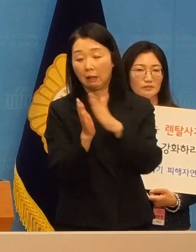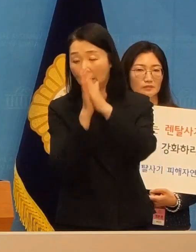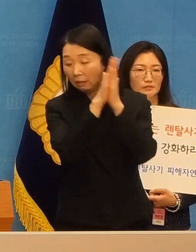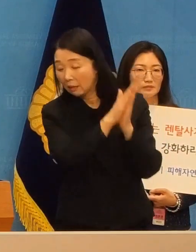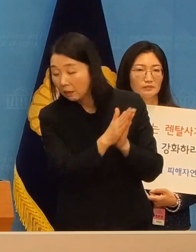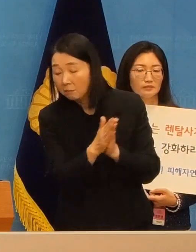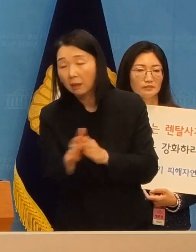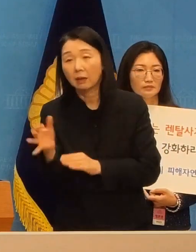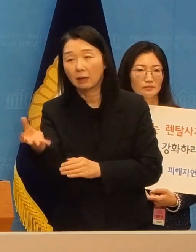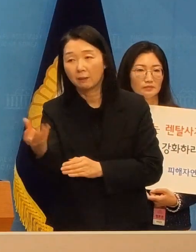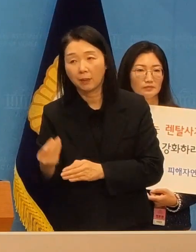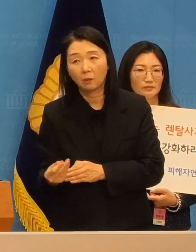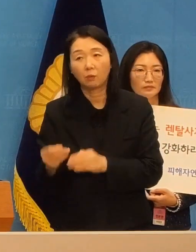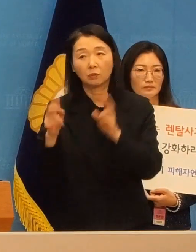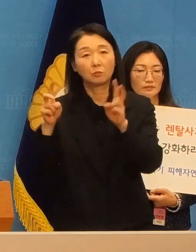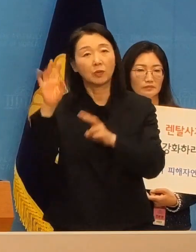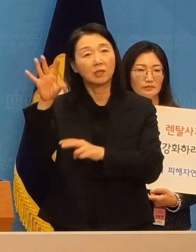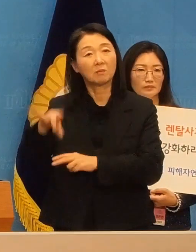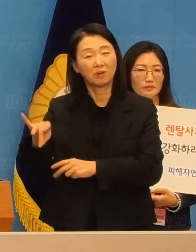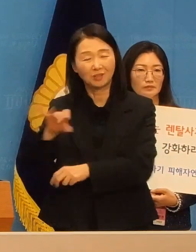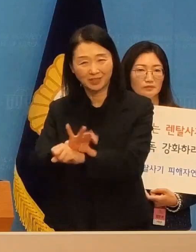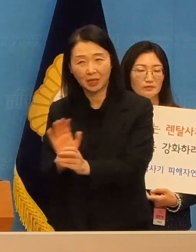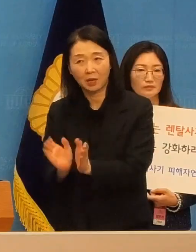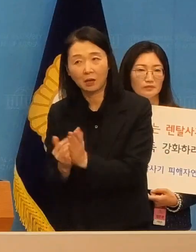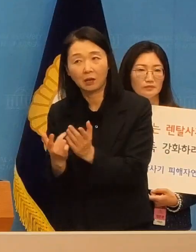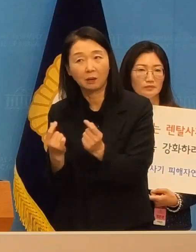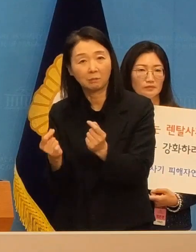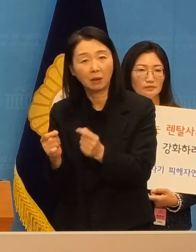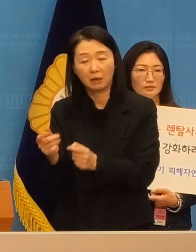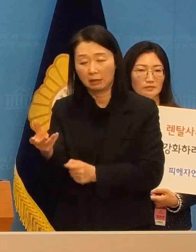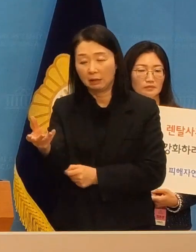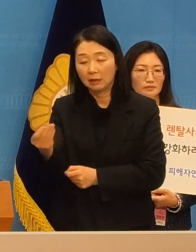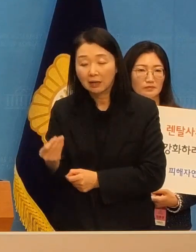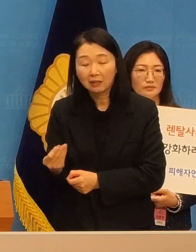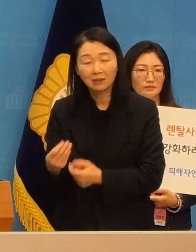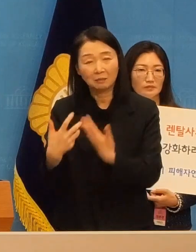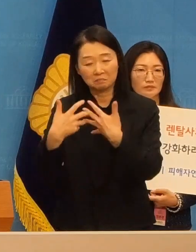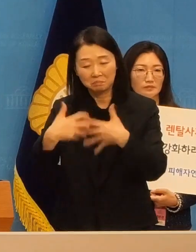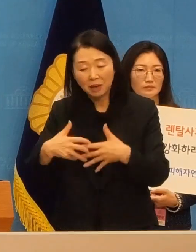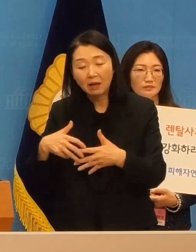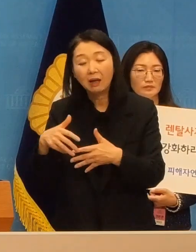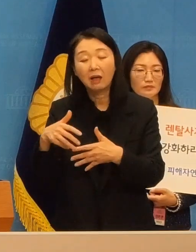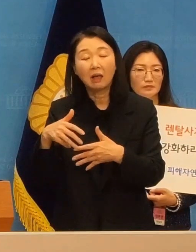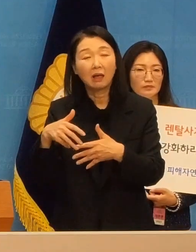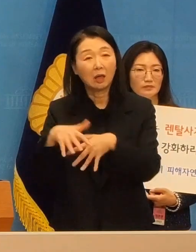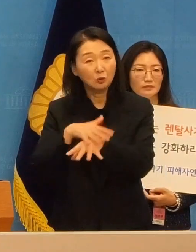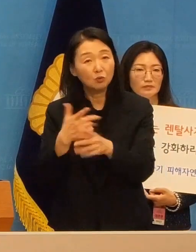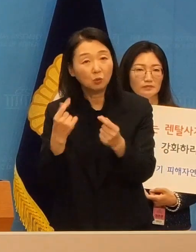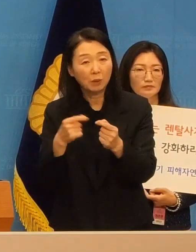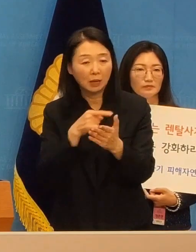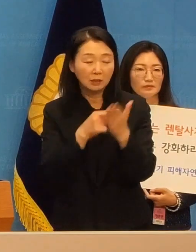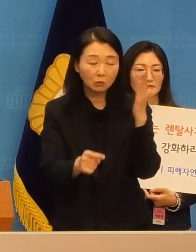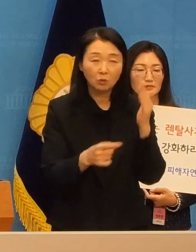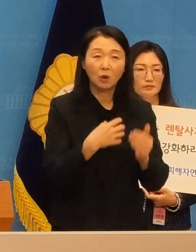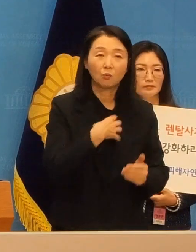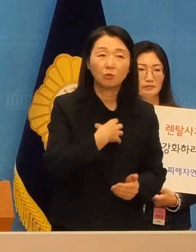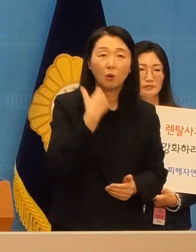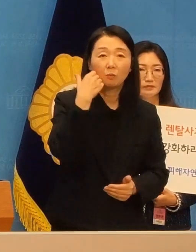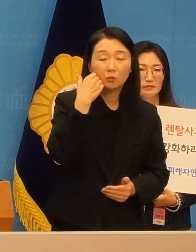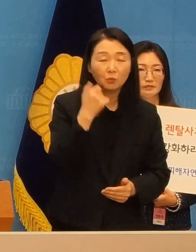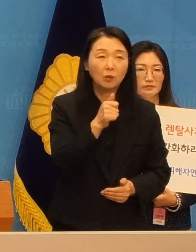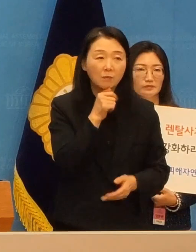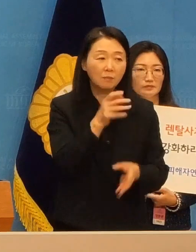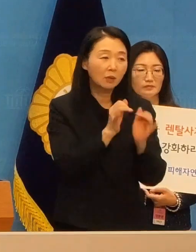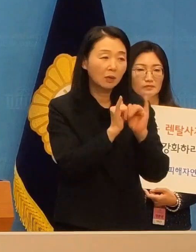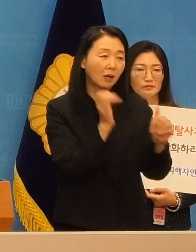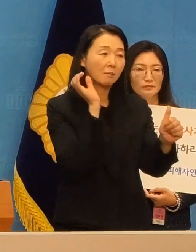렌탈료 전액을 금융사가 먼저 사들이는 렌탈 채권 팩토링 구조 속에서 모든 손실과 위험이